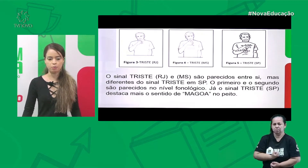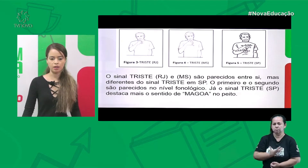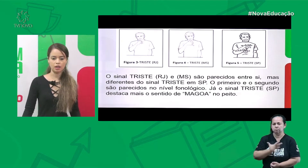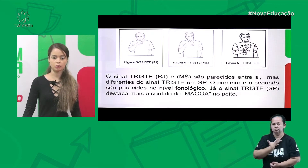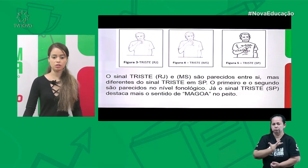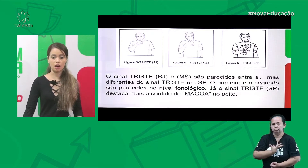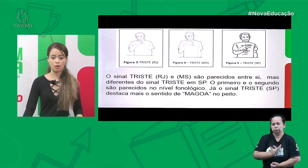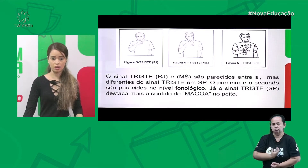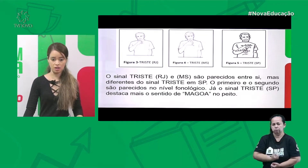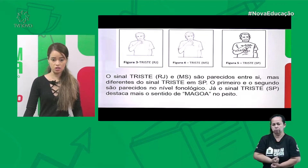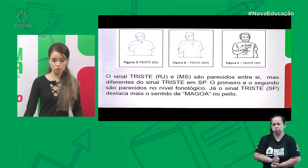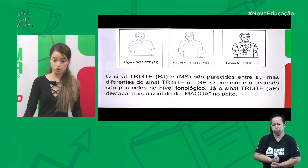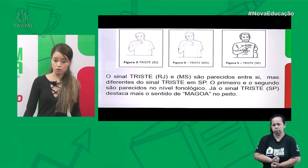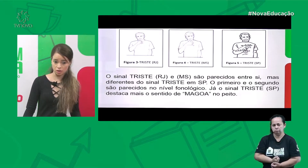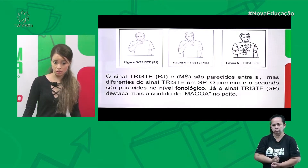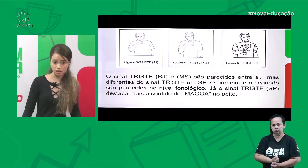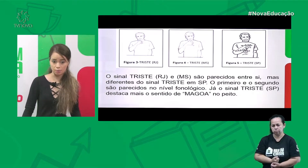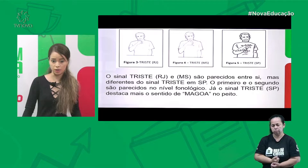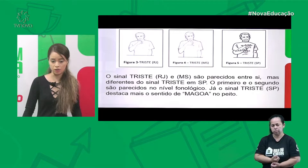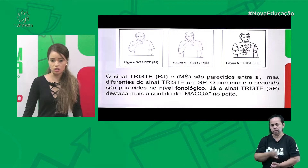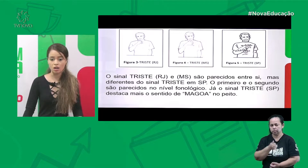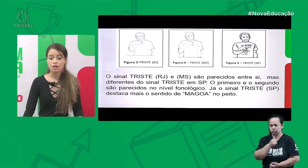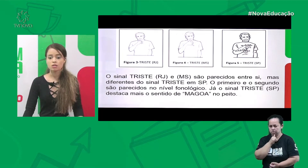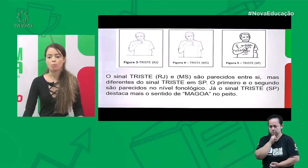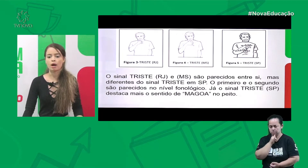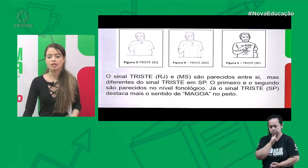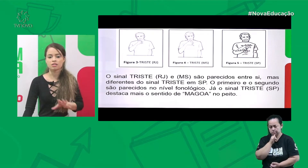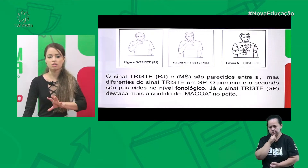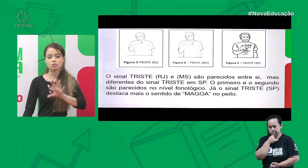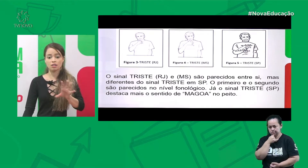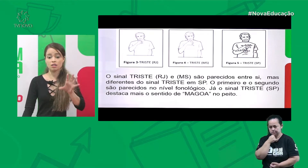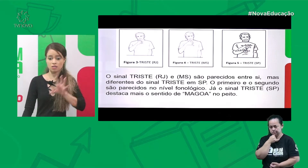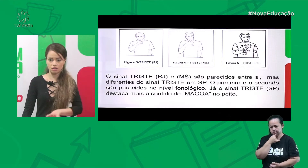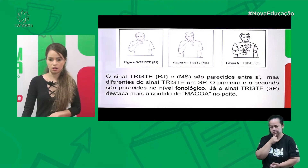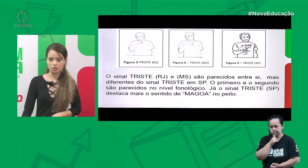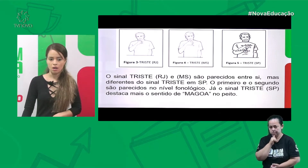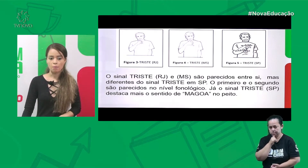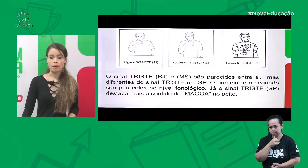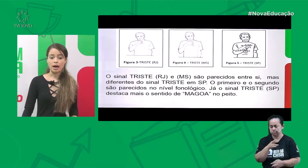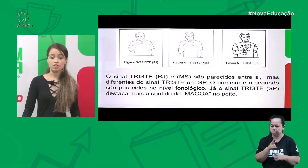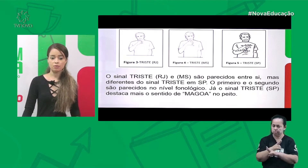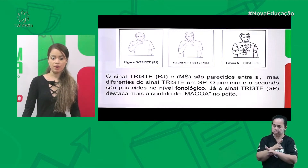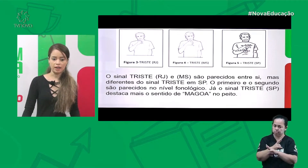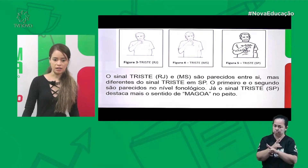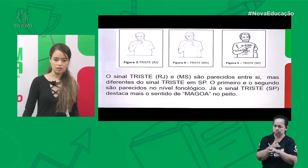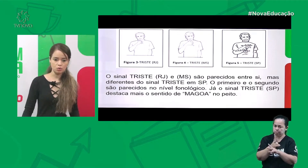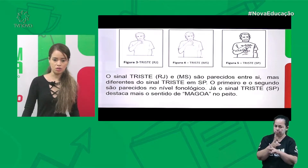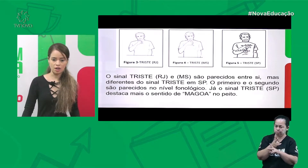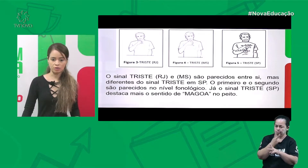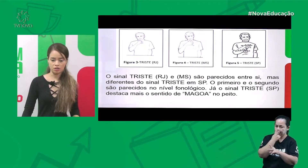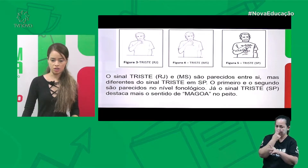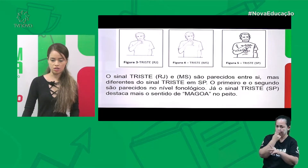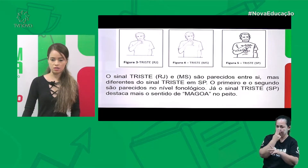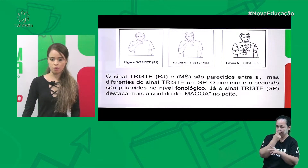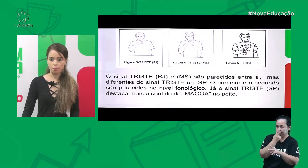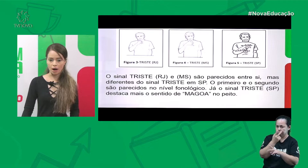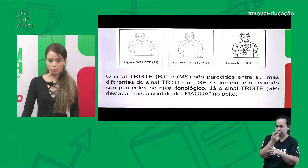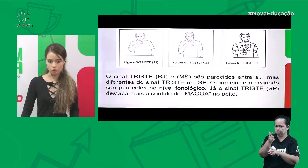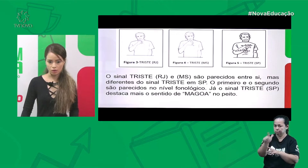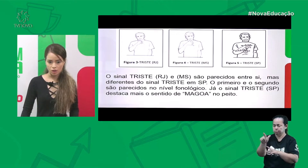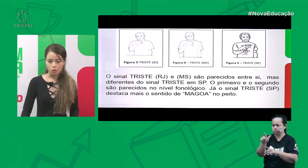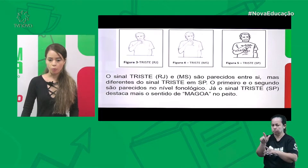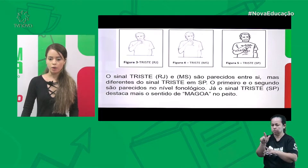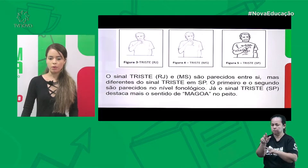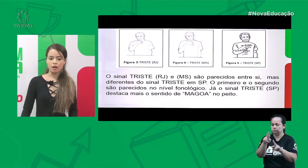está explicando. O sinal de triste no Rio de Janeiro e em Minas são parecidos entre si, mas diferentes do sinal de triste em São